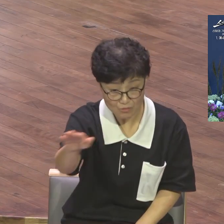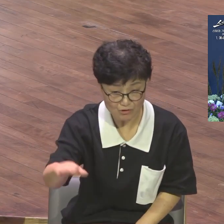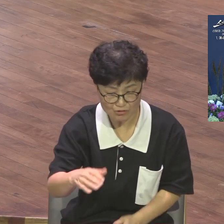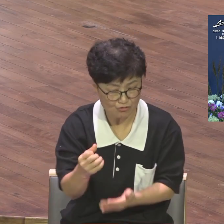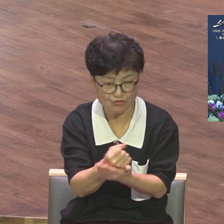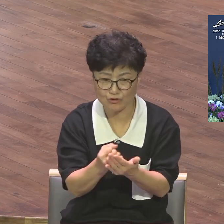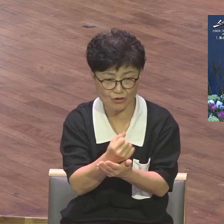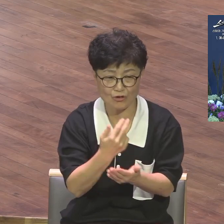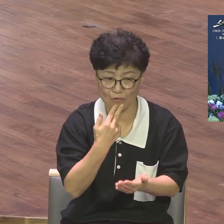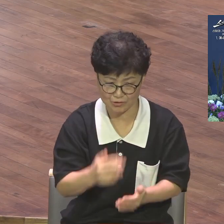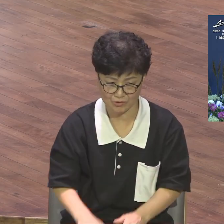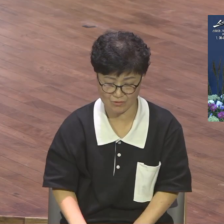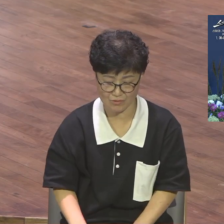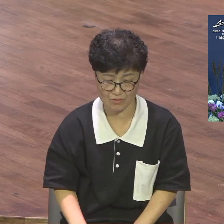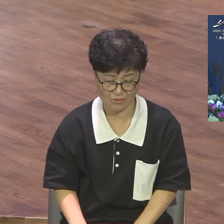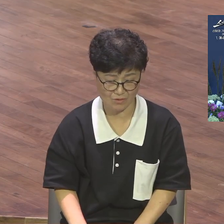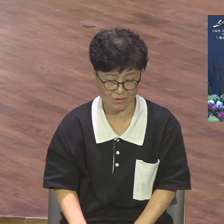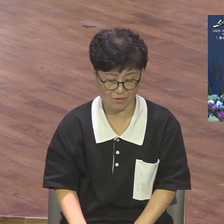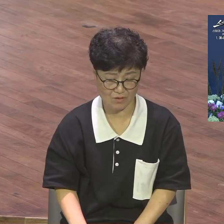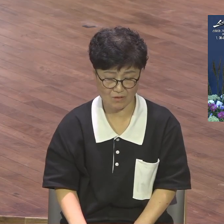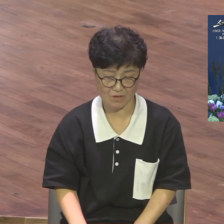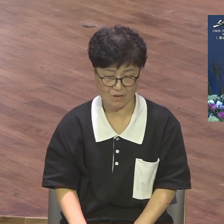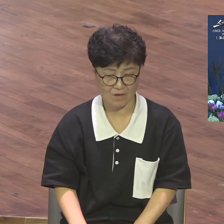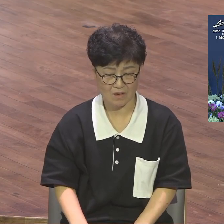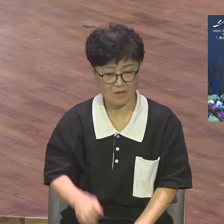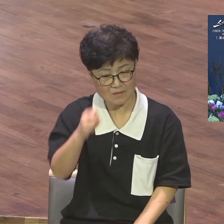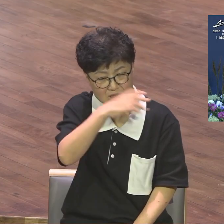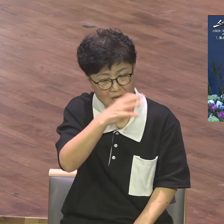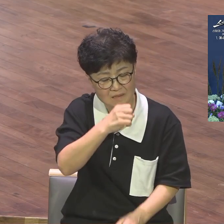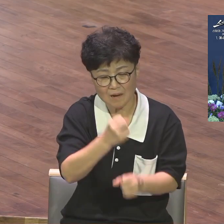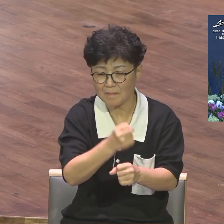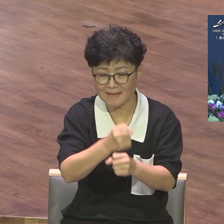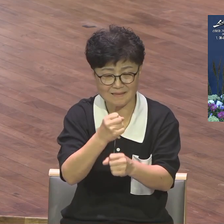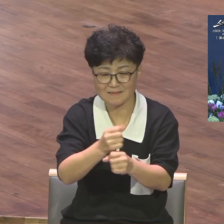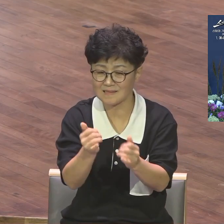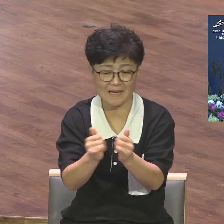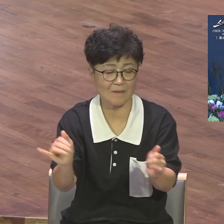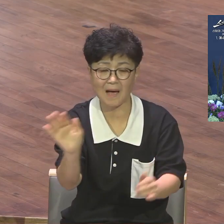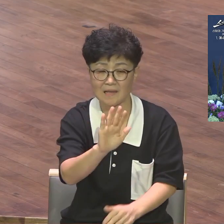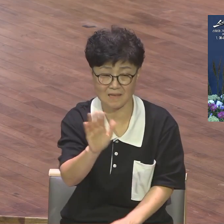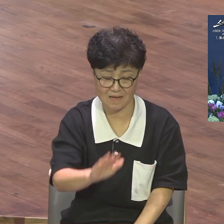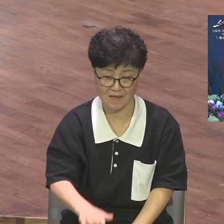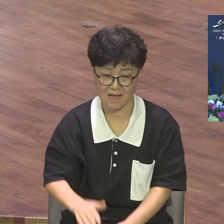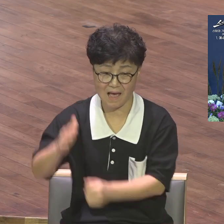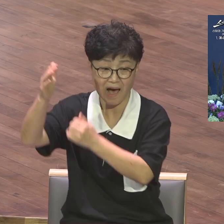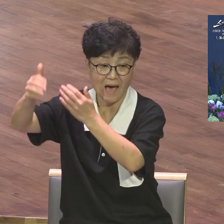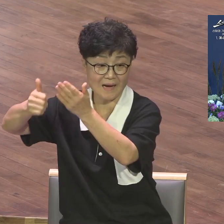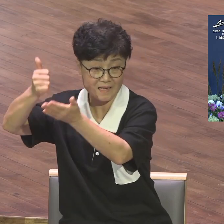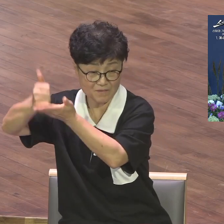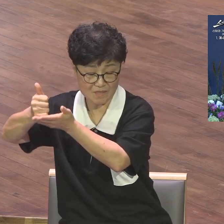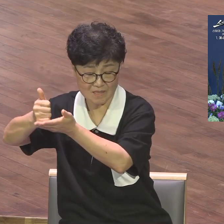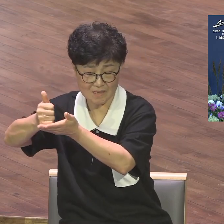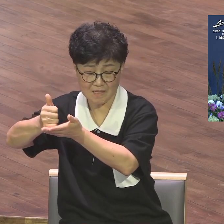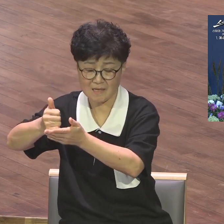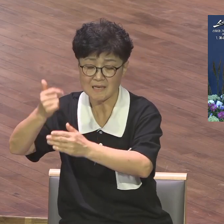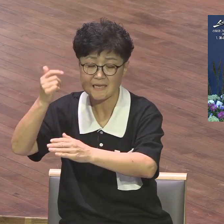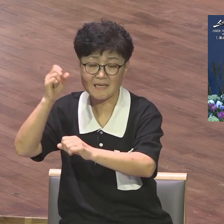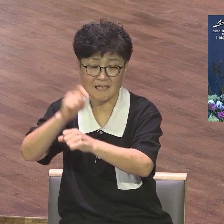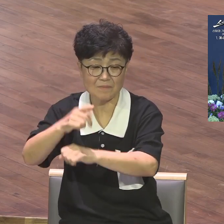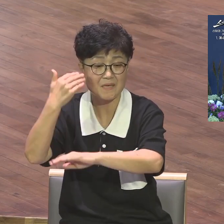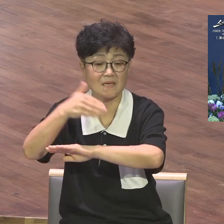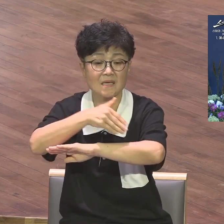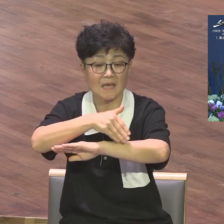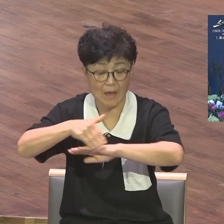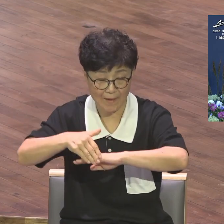대량 생산되지 않았고 일괄 조립된 상품도 아니다. 당신은 창조주에 의해 신중하게 계획되었고 특별한